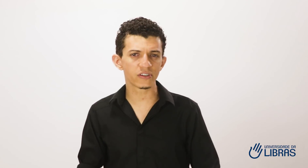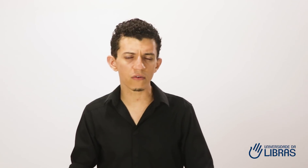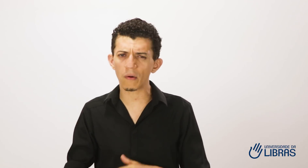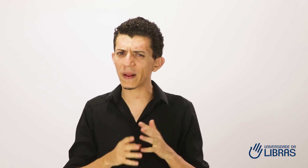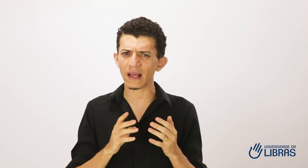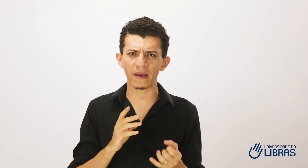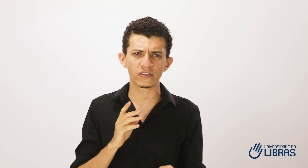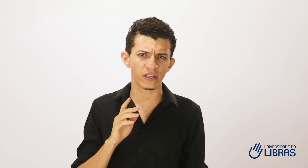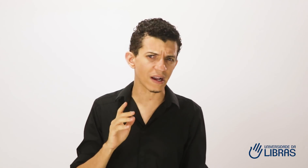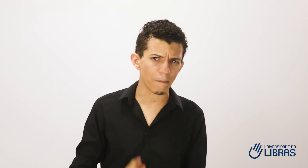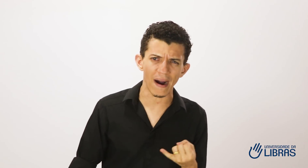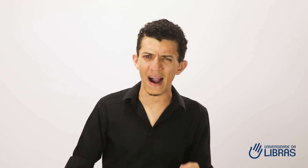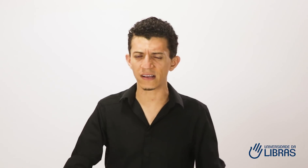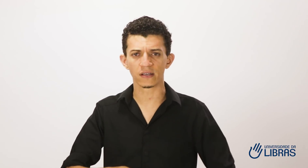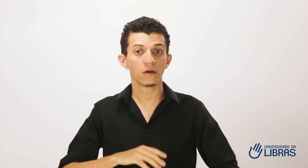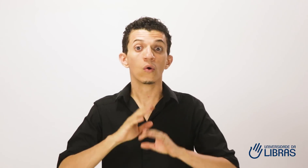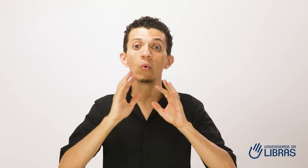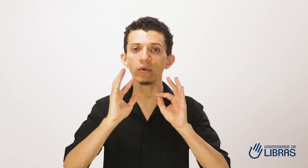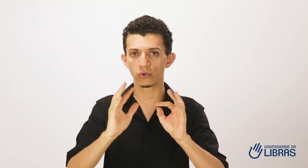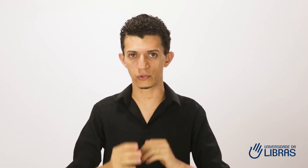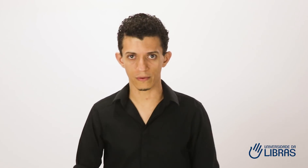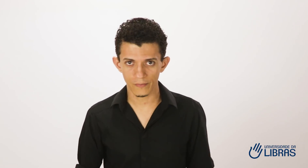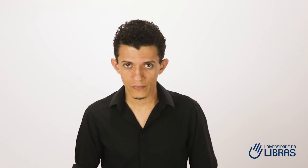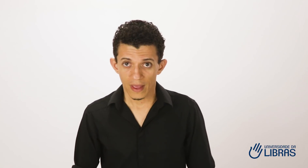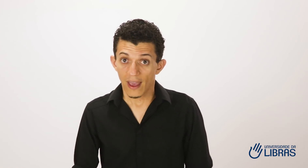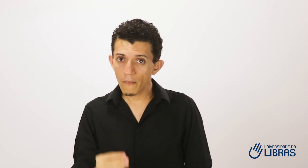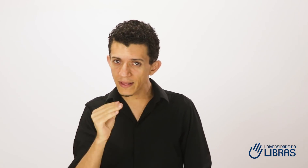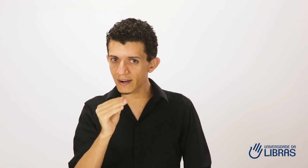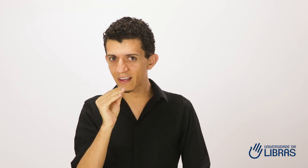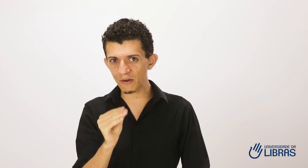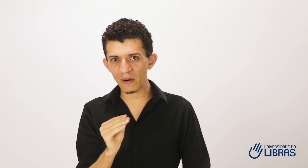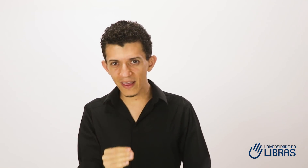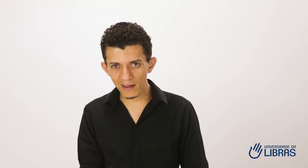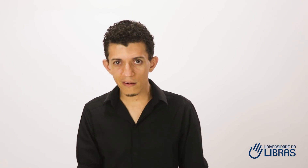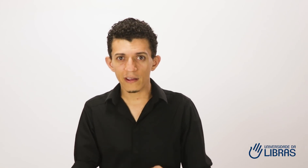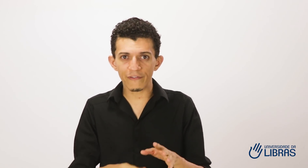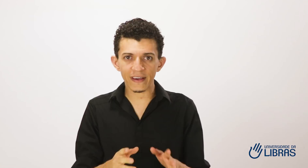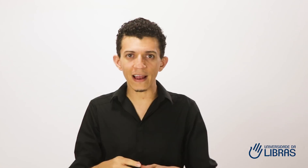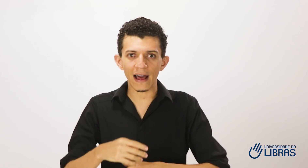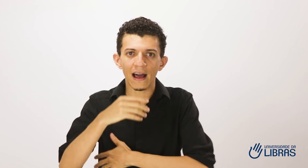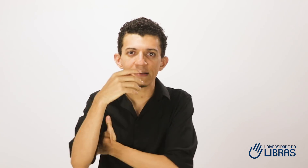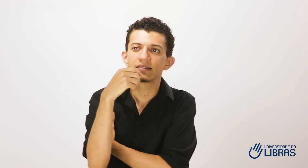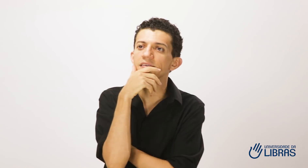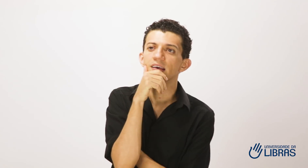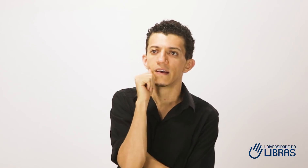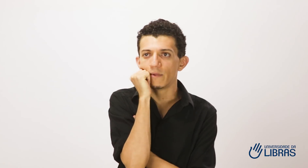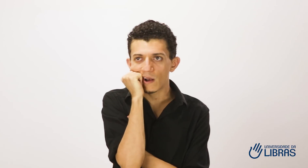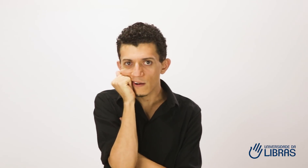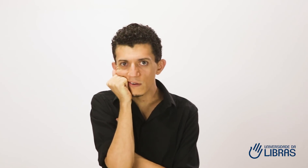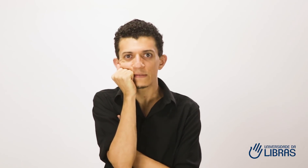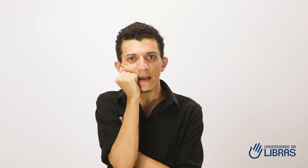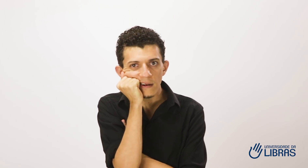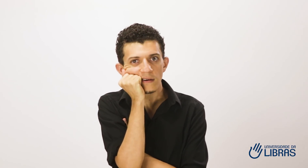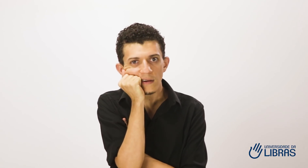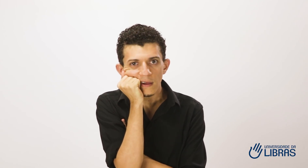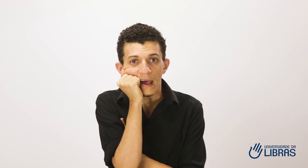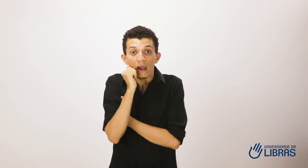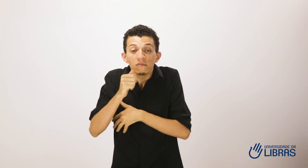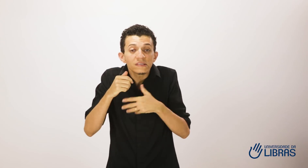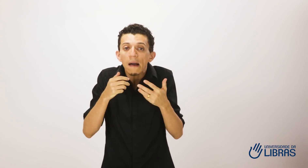sentindo completamente incapaz, um inútil. Eu me tranquei no banheiro e fiquei lá, assim, me olhando no espelho. Eu não